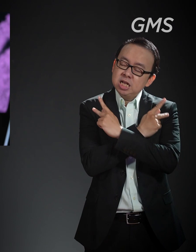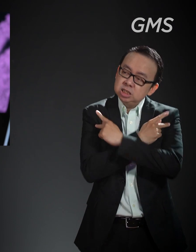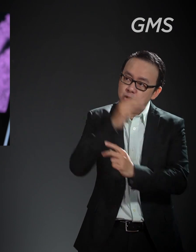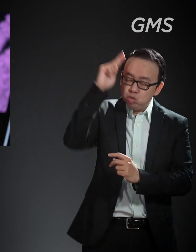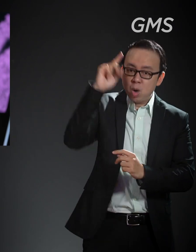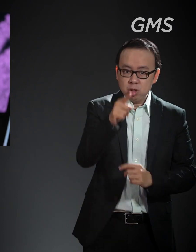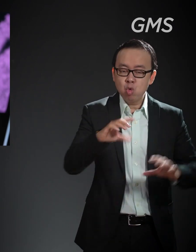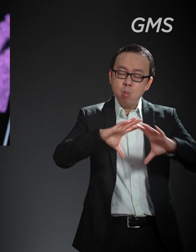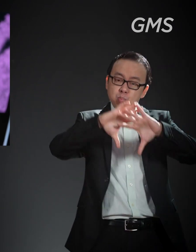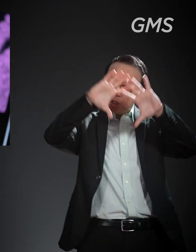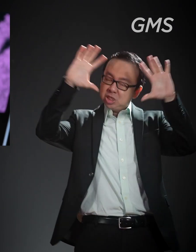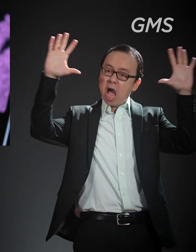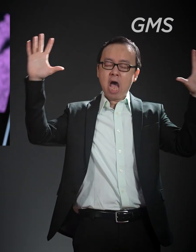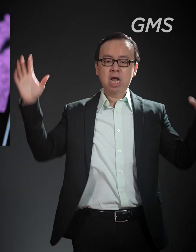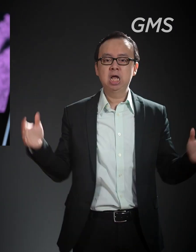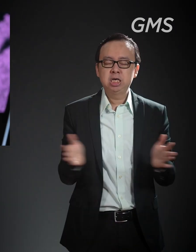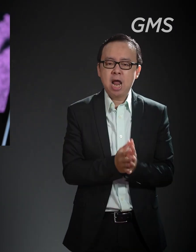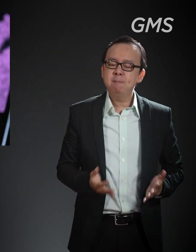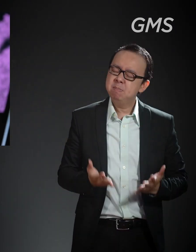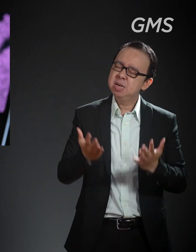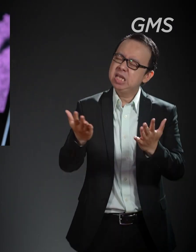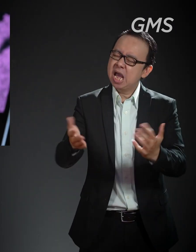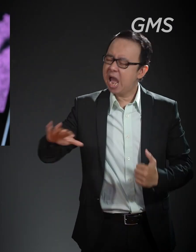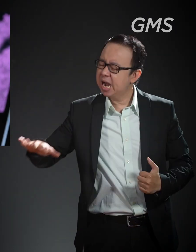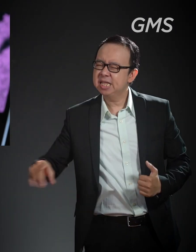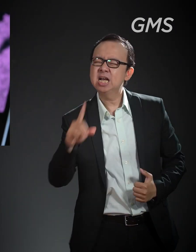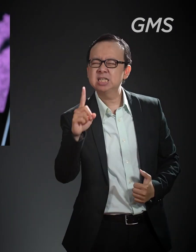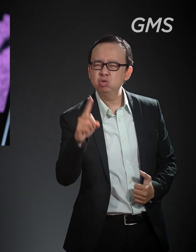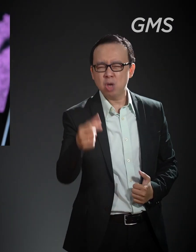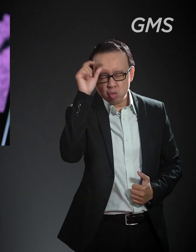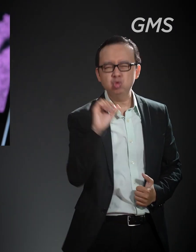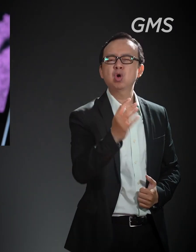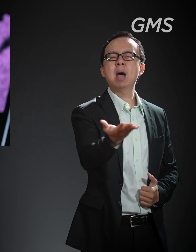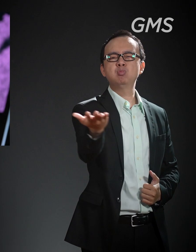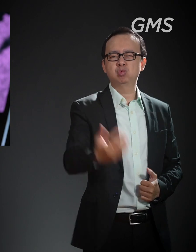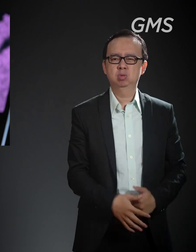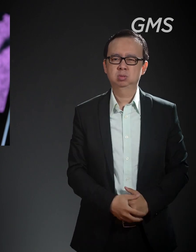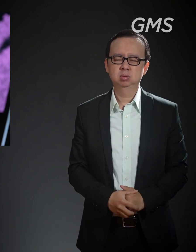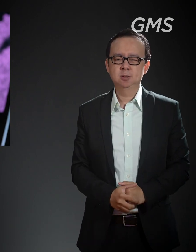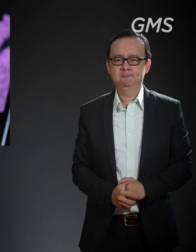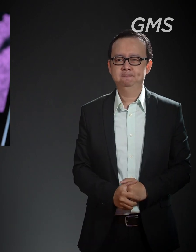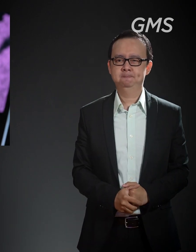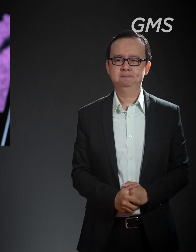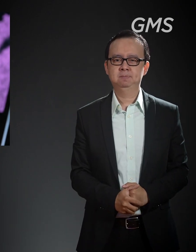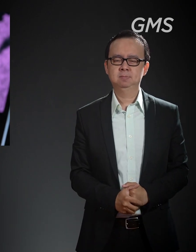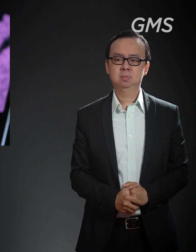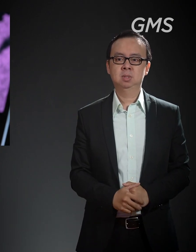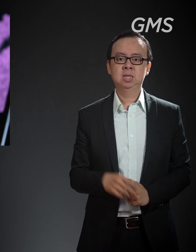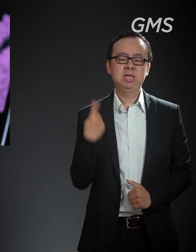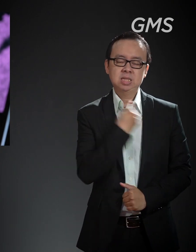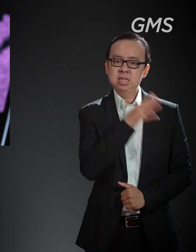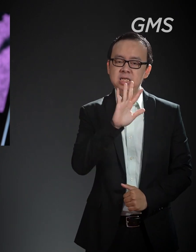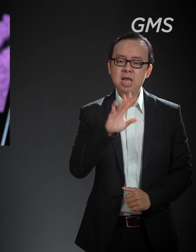yang tunggal. You and I cannot love Jesus without giving. We cannot be like Christ. Kita gak bisa menjadi seperti